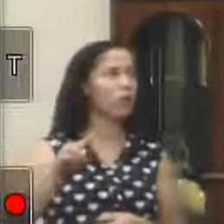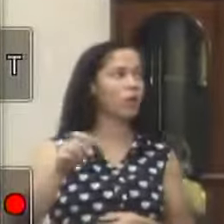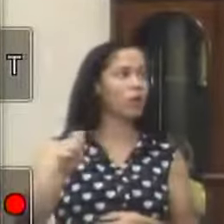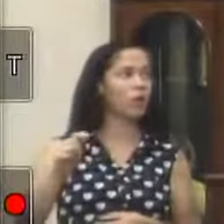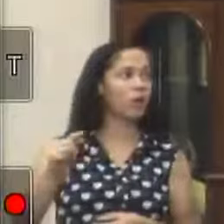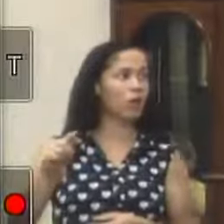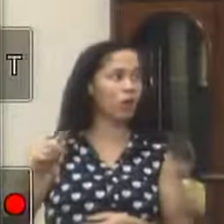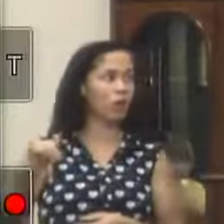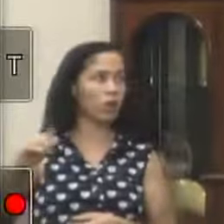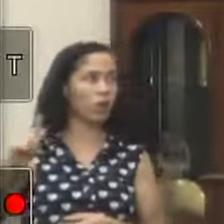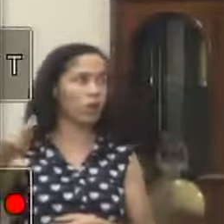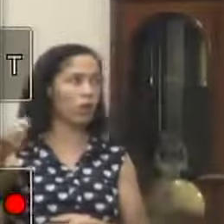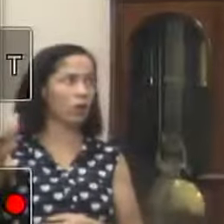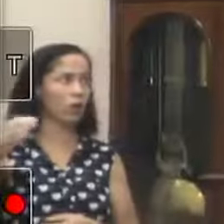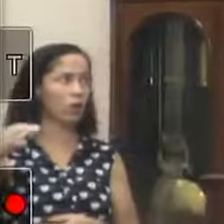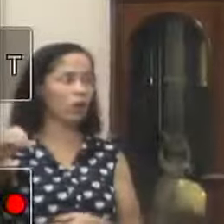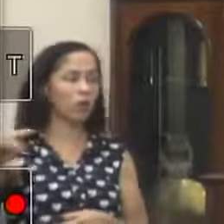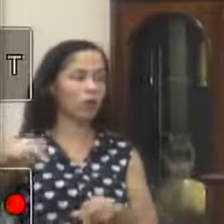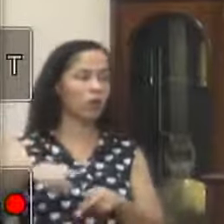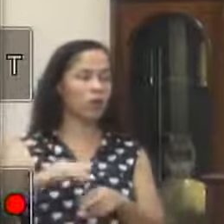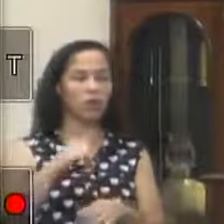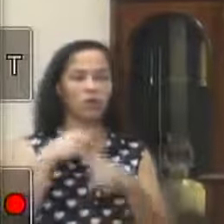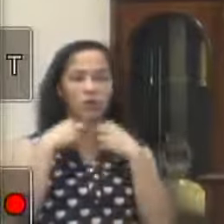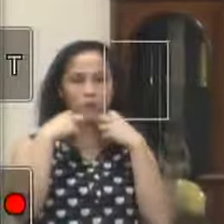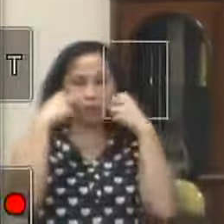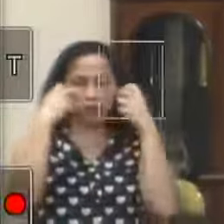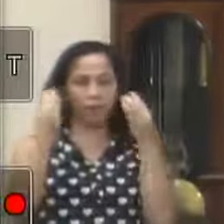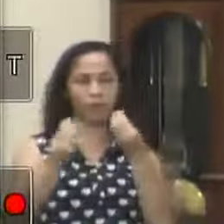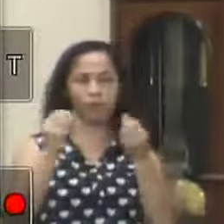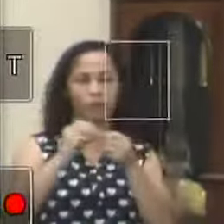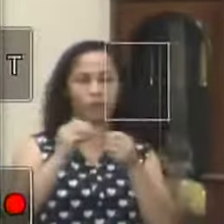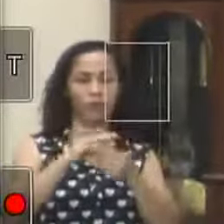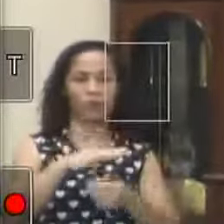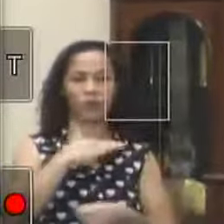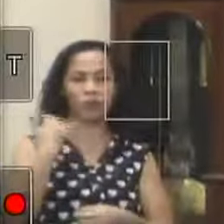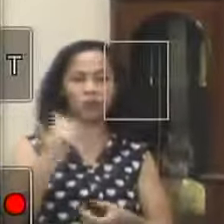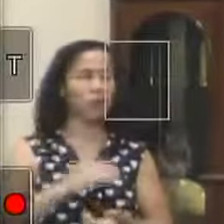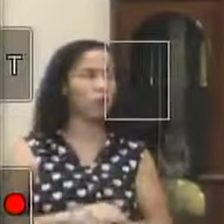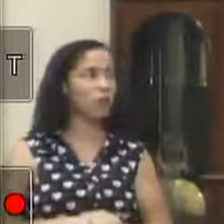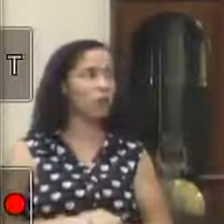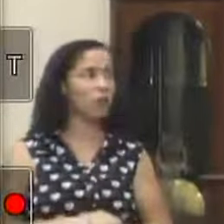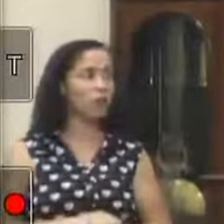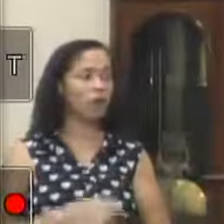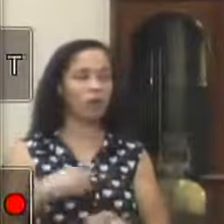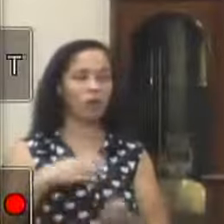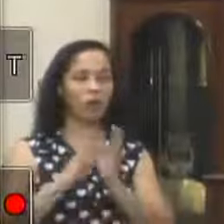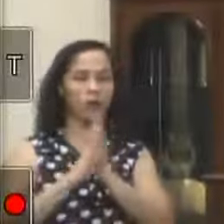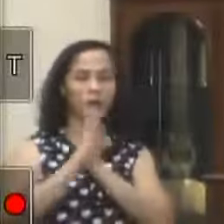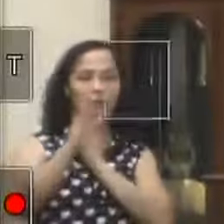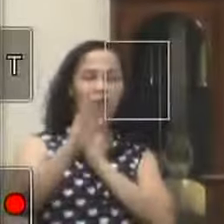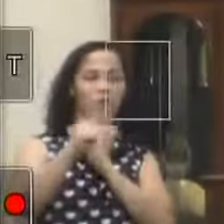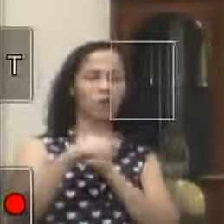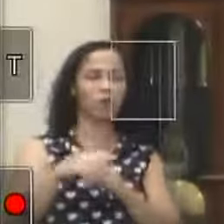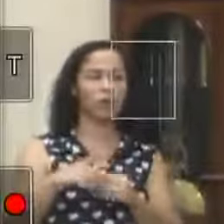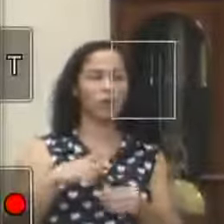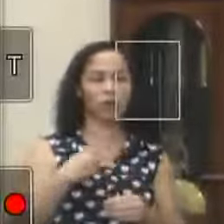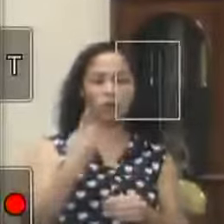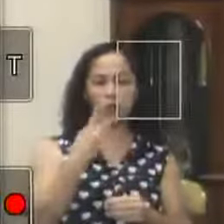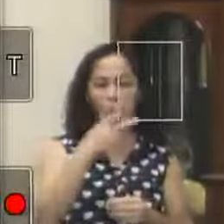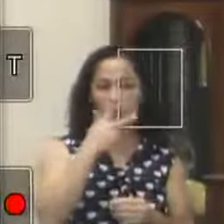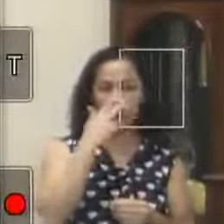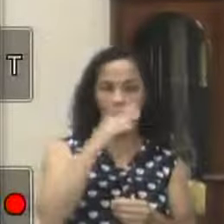assim, uma vergonha tremenda, né? As pessoas morrem mesmo. Você chega numa fila de atendimento, tem aqui um do lado